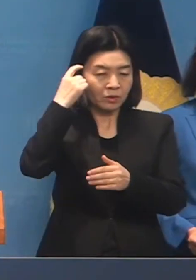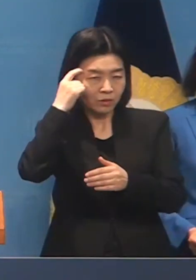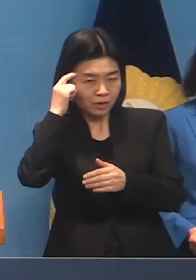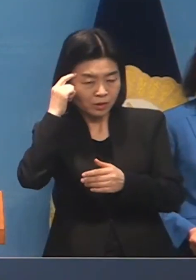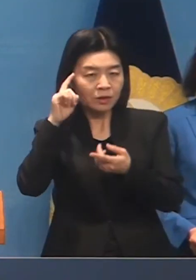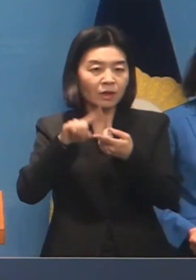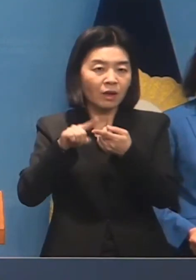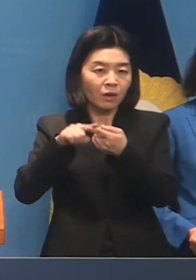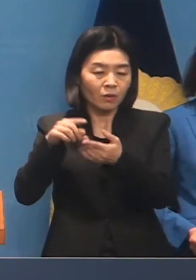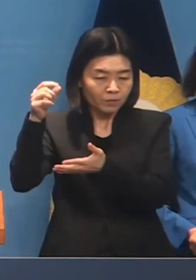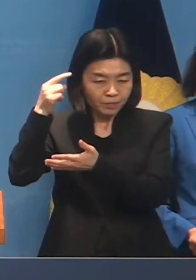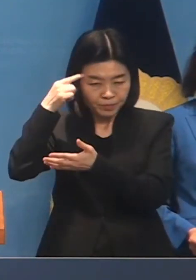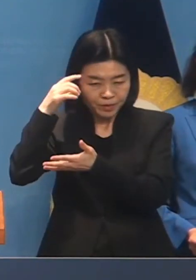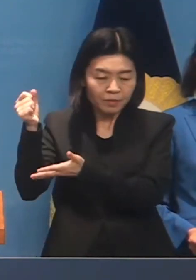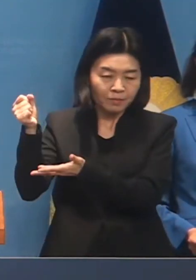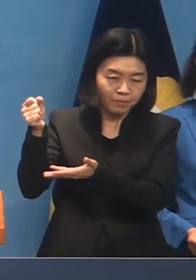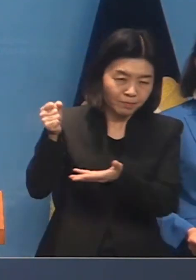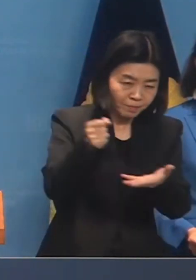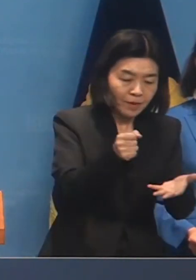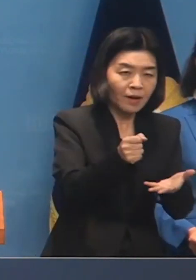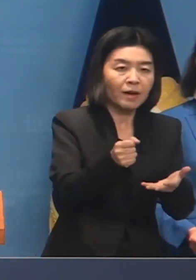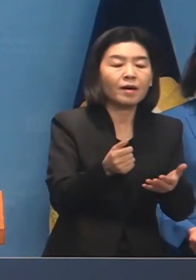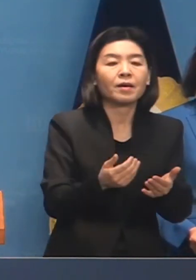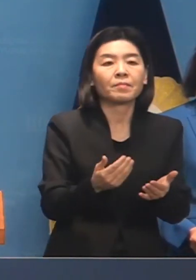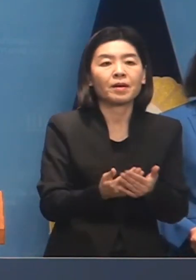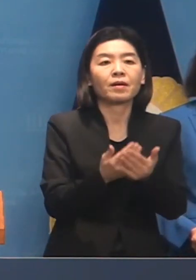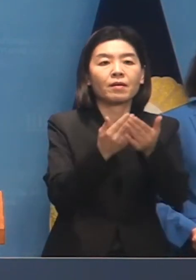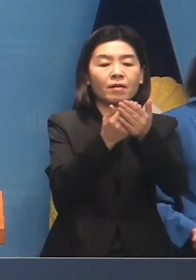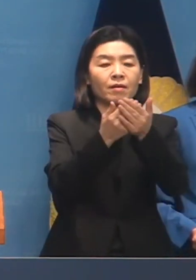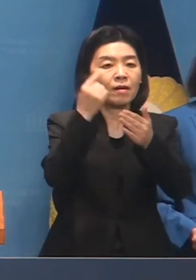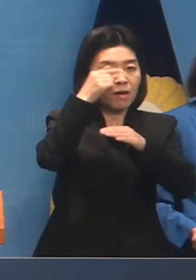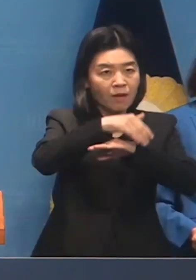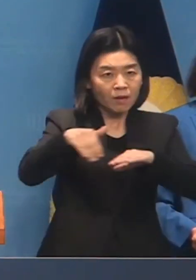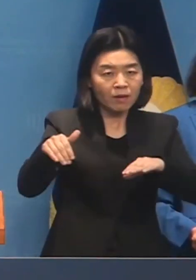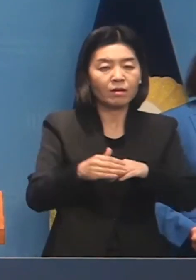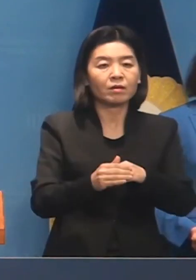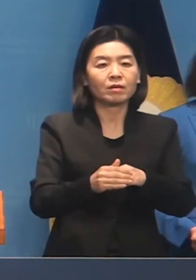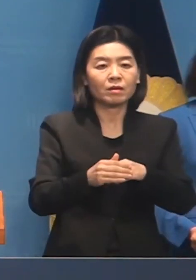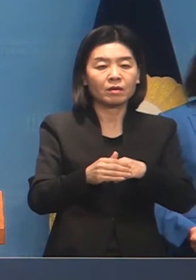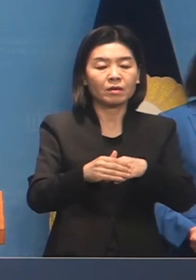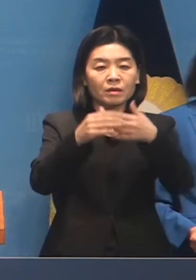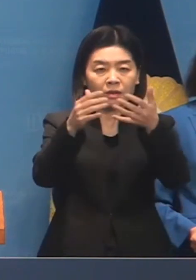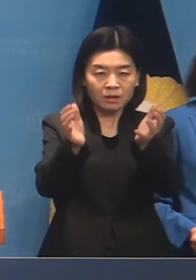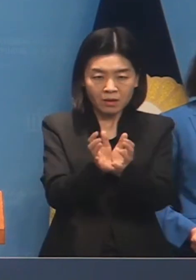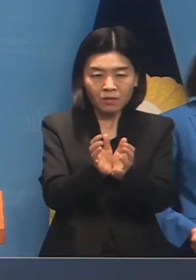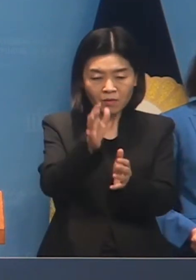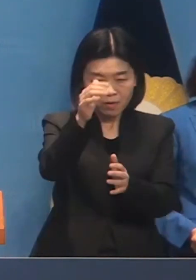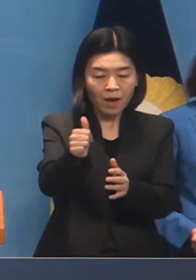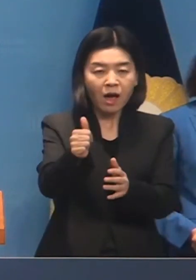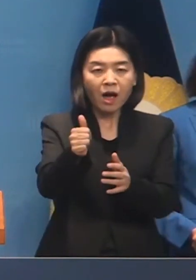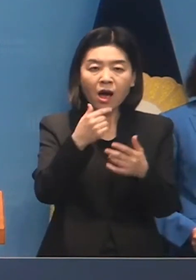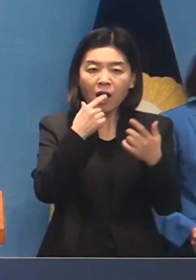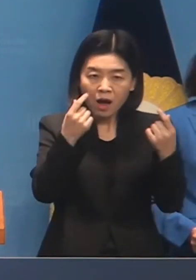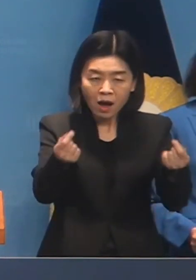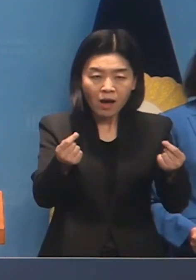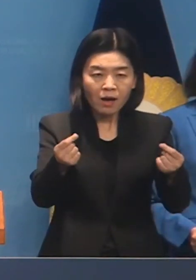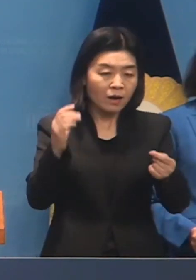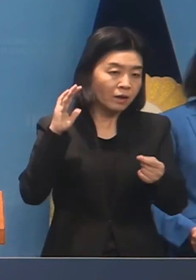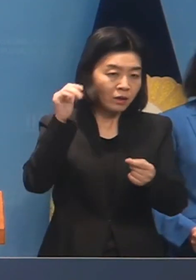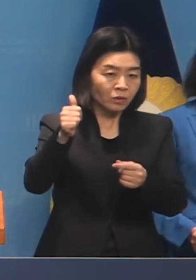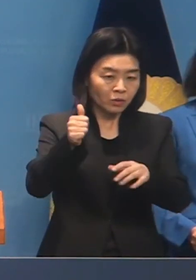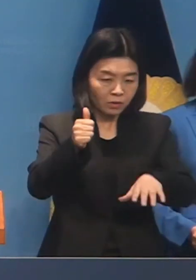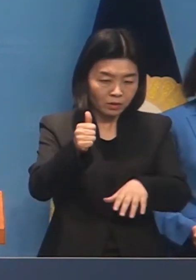모델을 계승 발전시킨 것입니다. 관계부처 장관급으로 구성되는 대통령